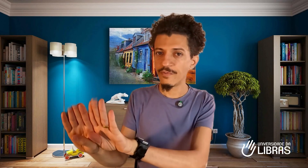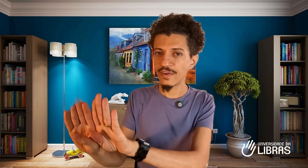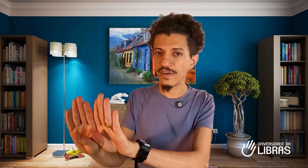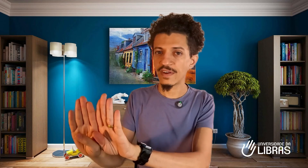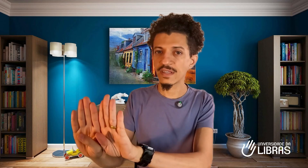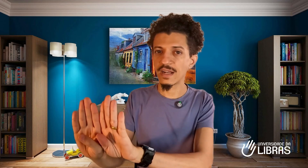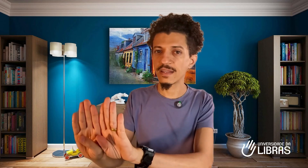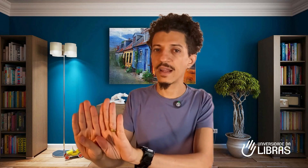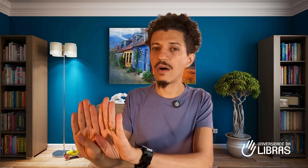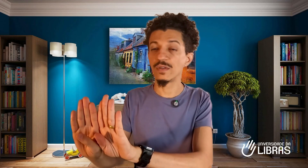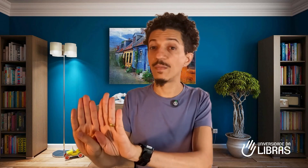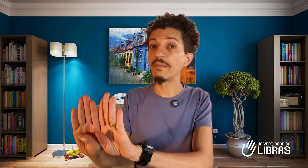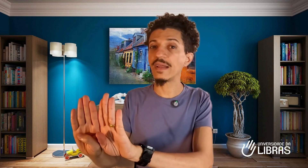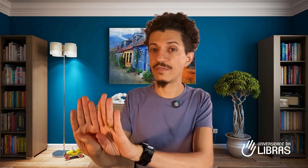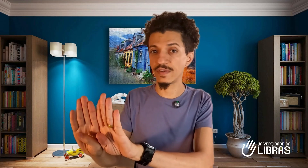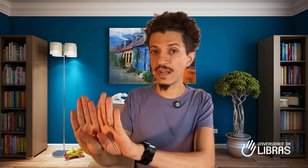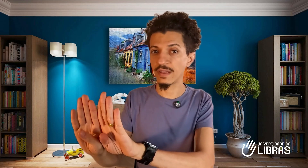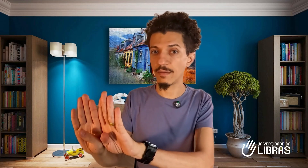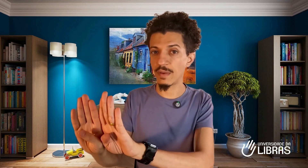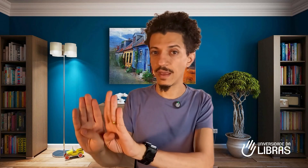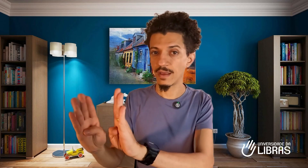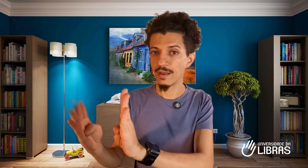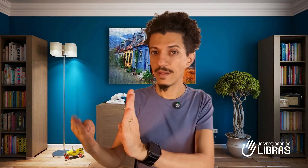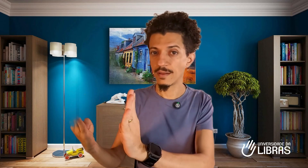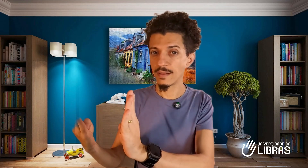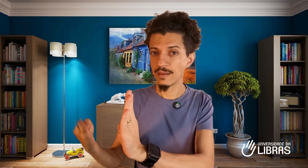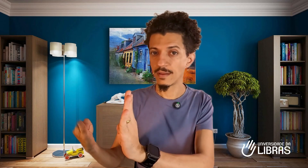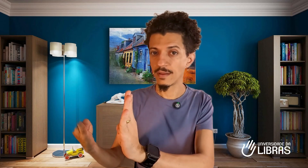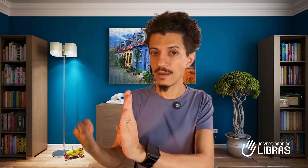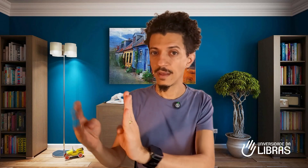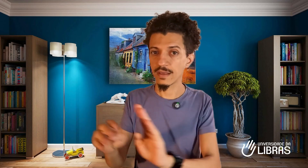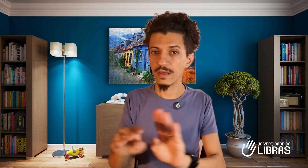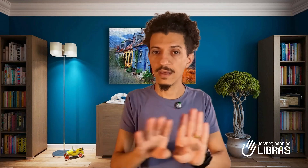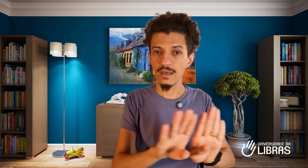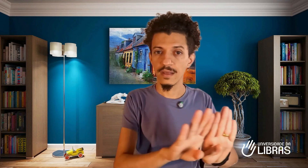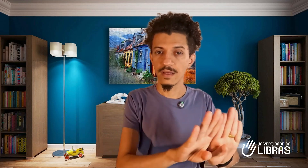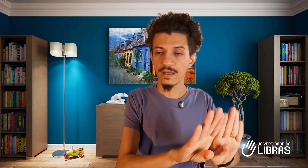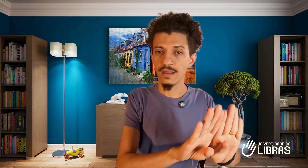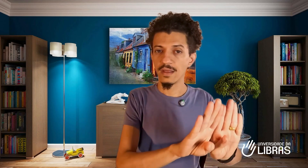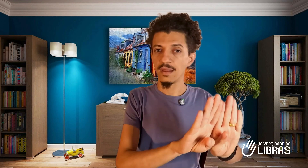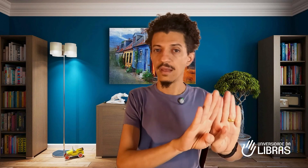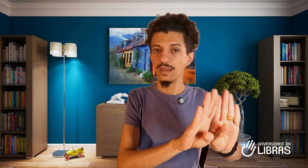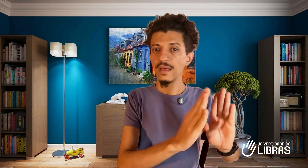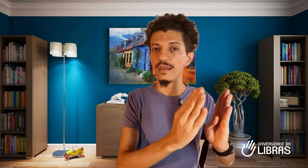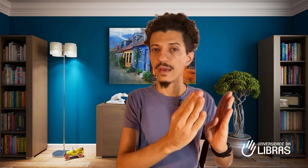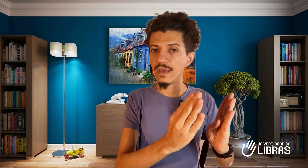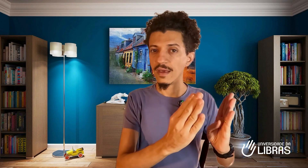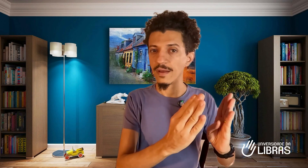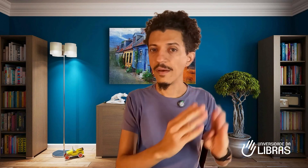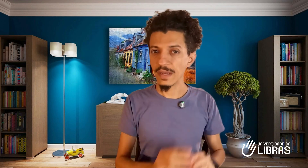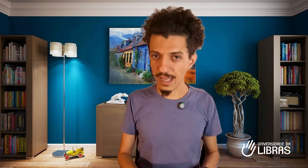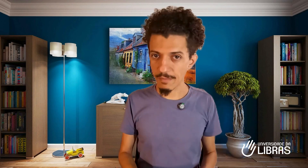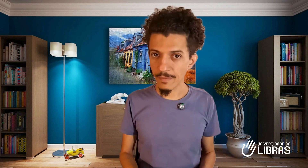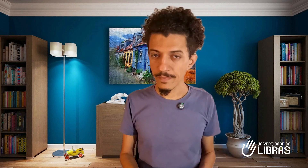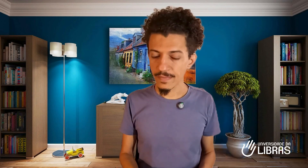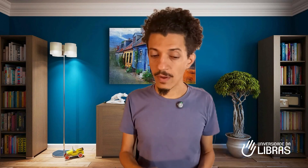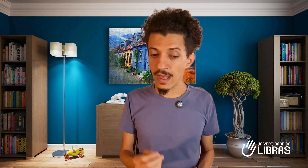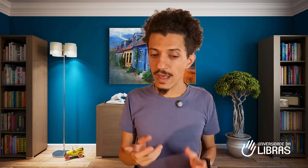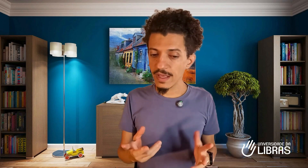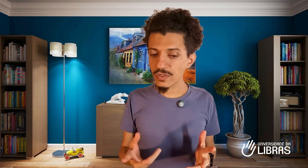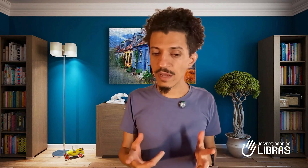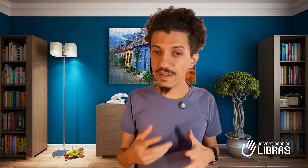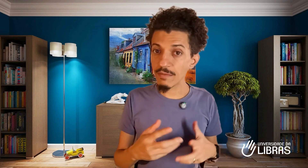Se eu já faço aqui na lateral, experimente fazer aí também. Aqui e aqui, percebe?